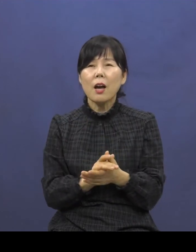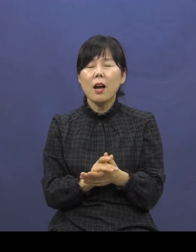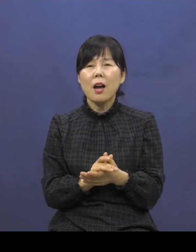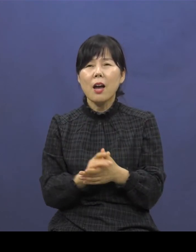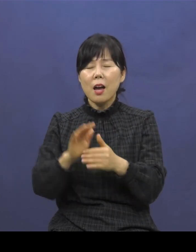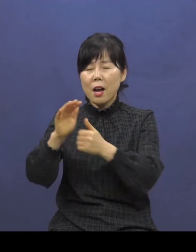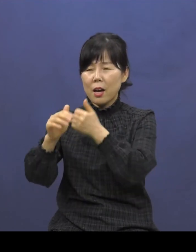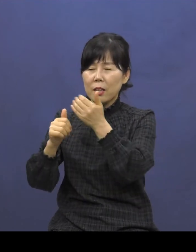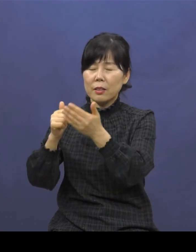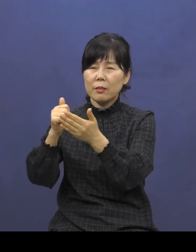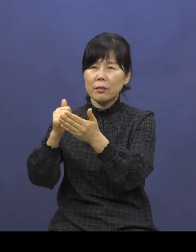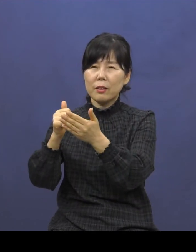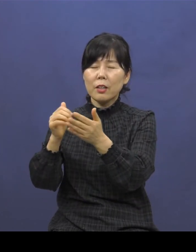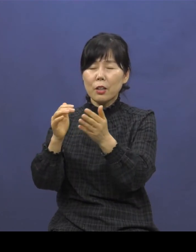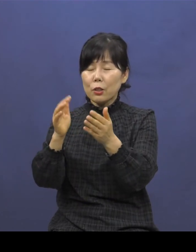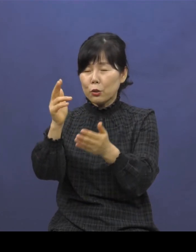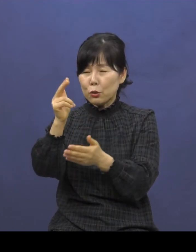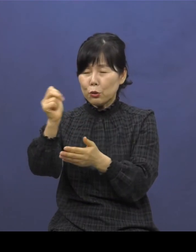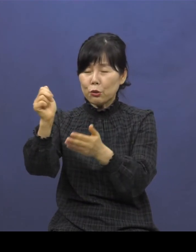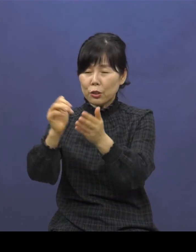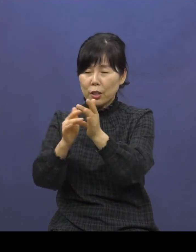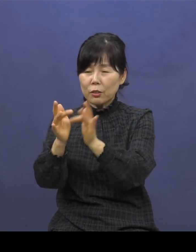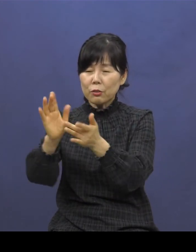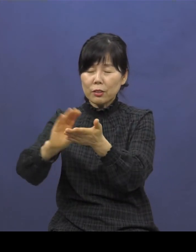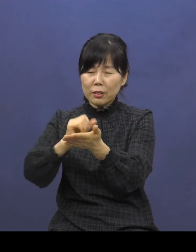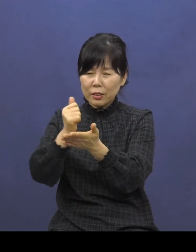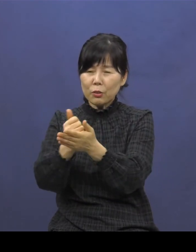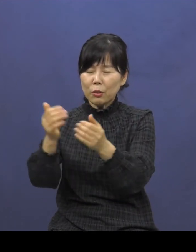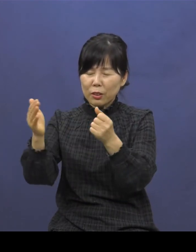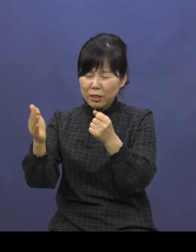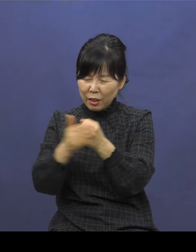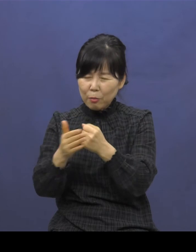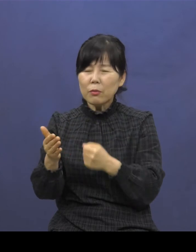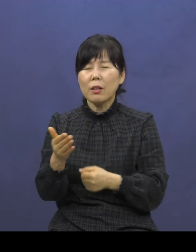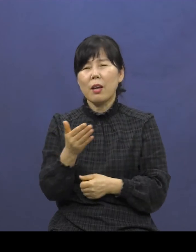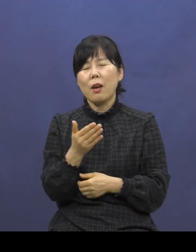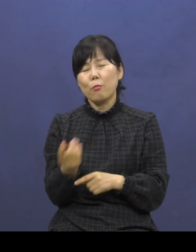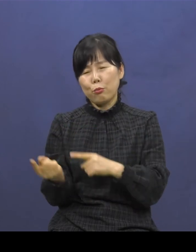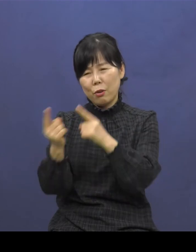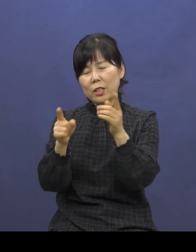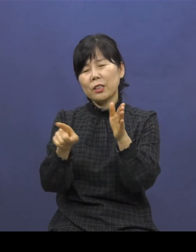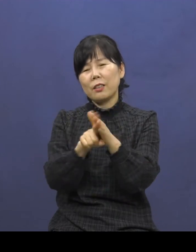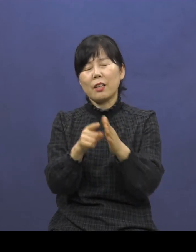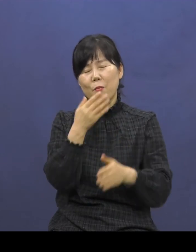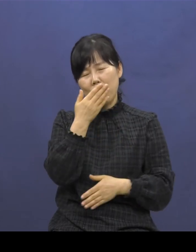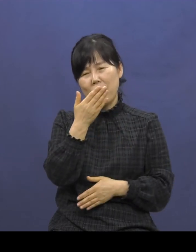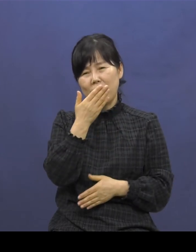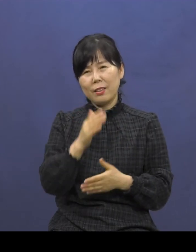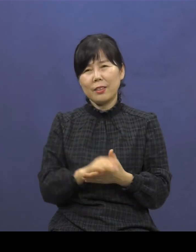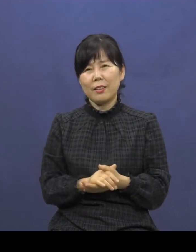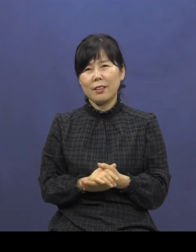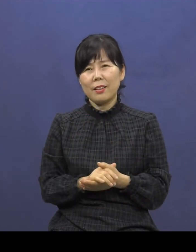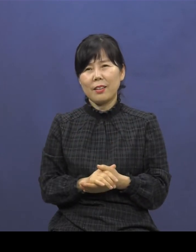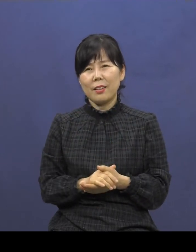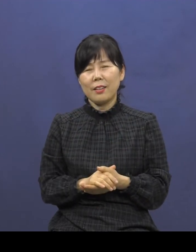것은요, 전적으로 우리 주님 예수 그리스도 그분 때문입니다.